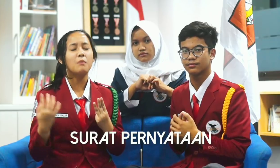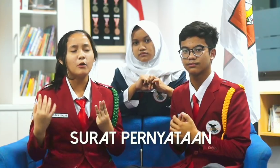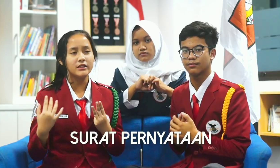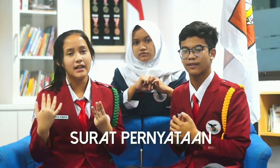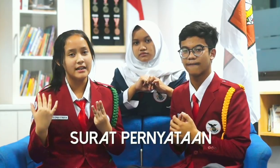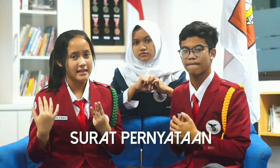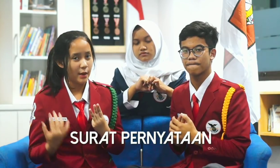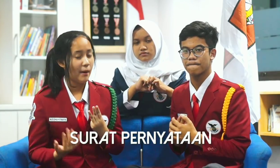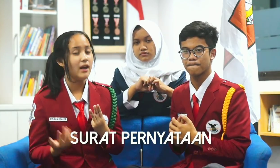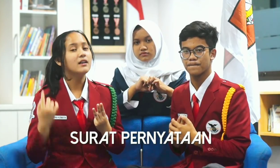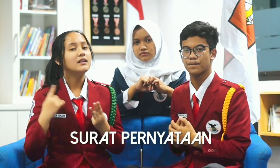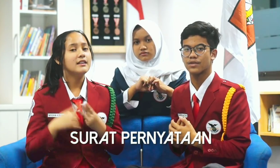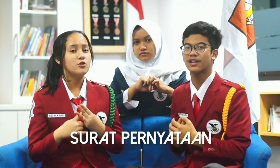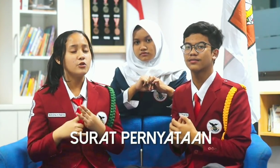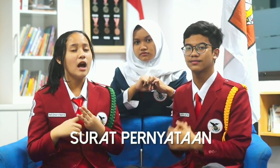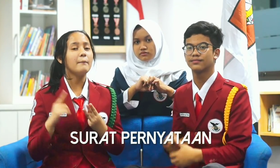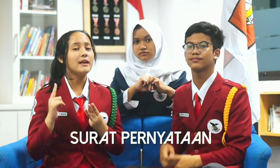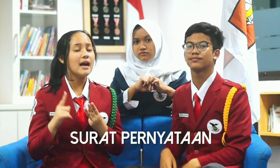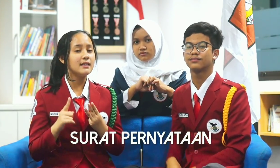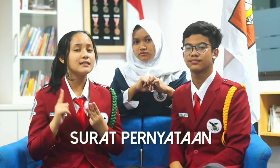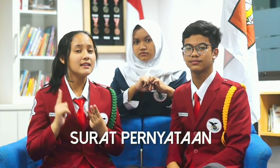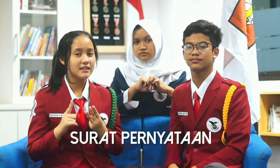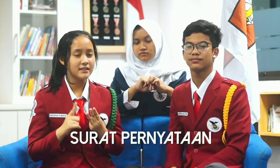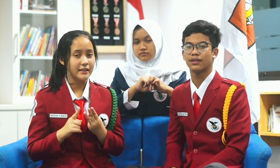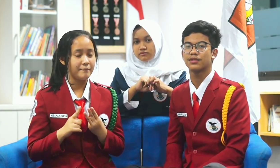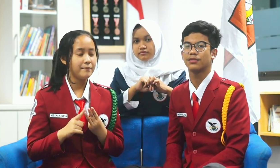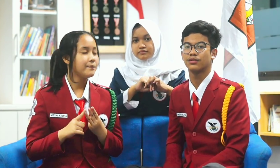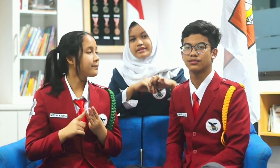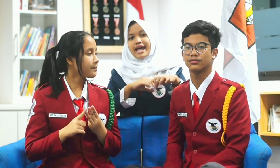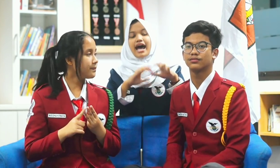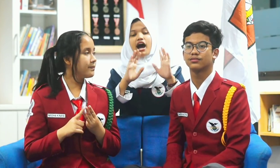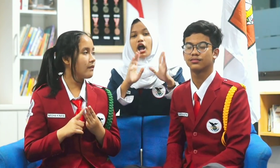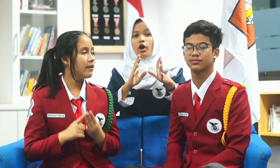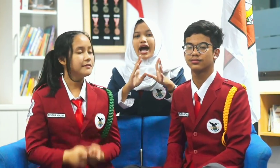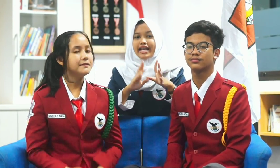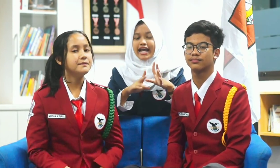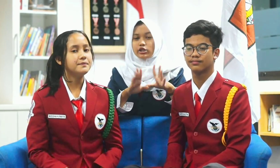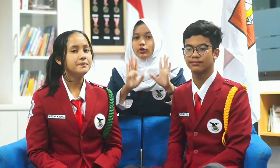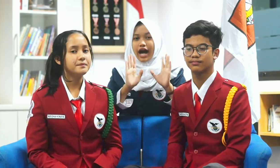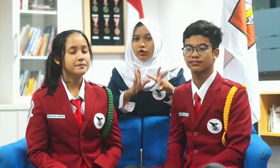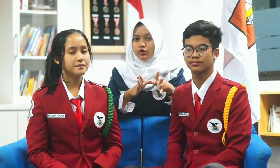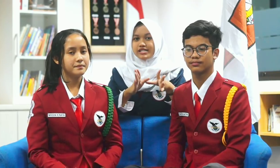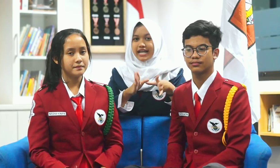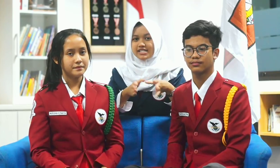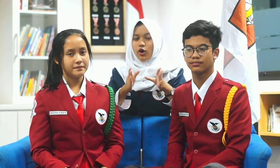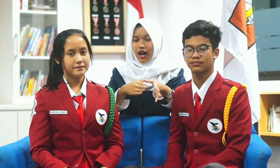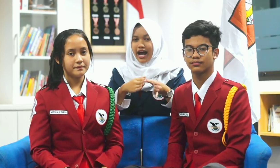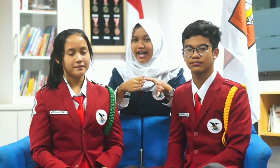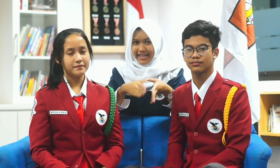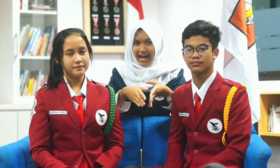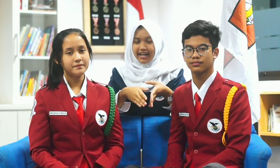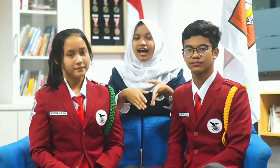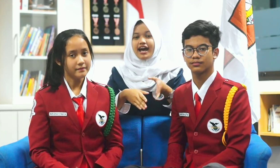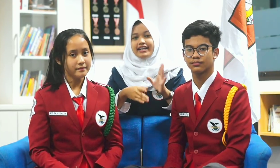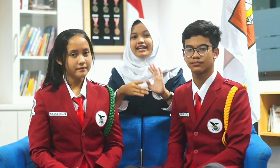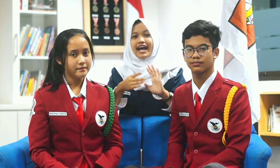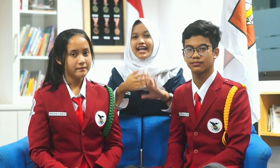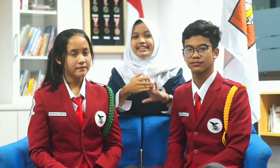mau tinggal di asrama dan juga menaati tata tertib. Nah, kalau kalian itu nggak lulus dari sekolah kalian dan kalian tidak